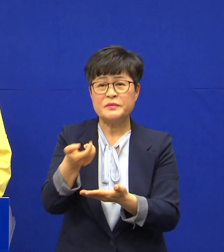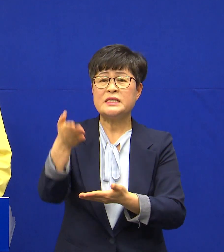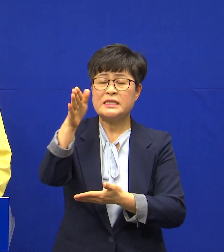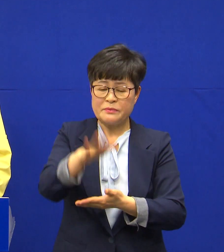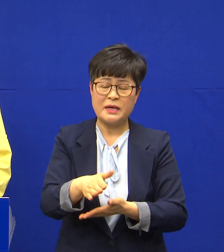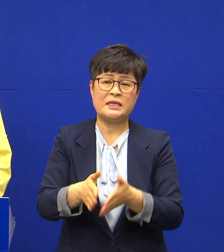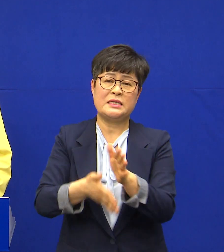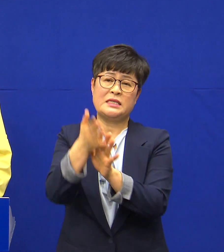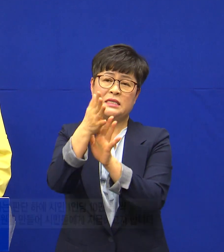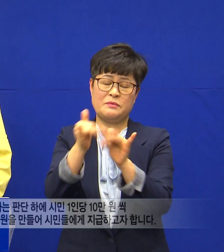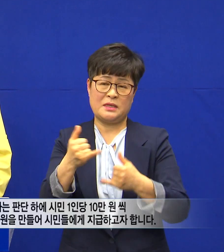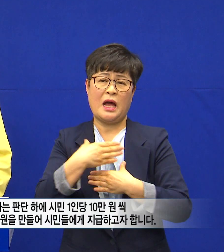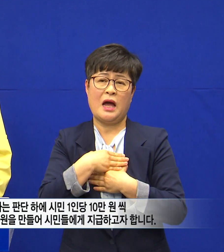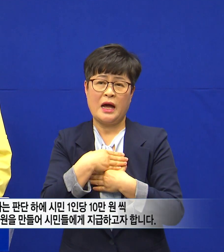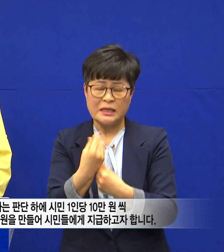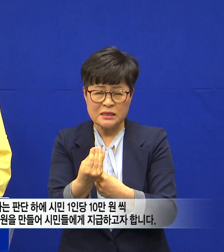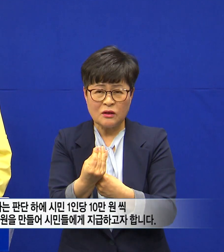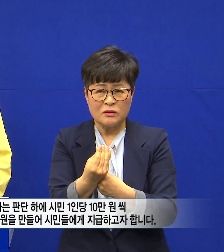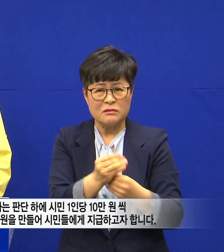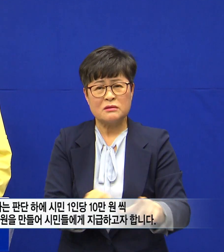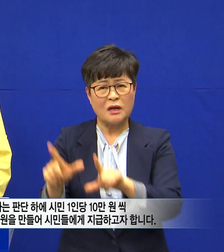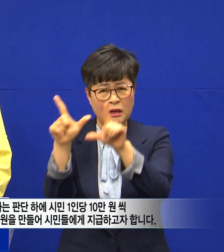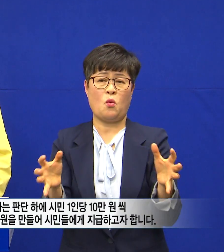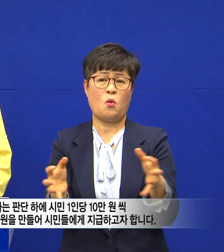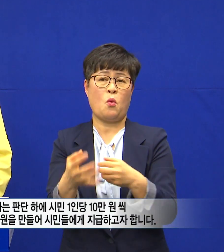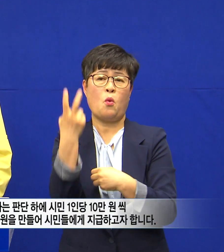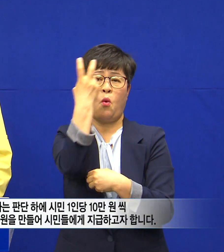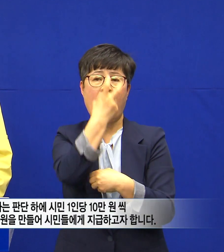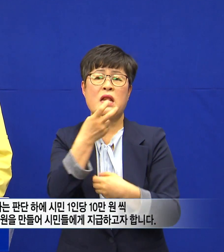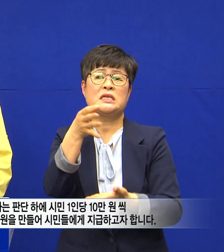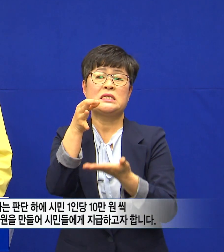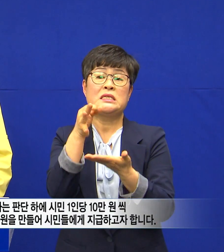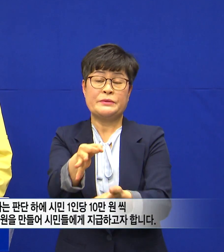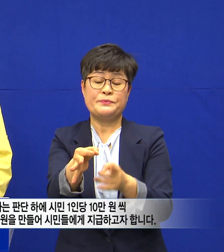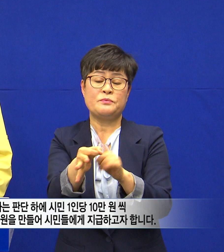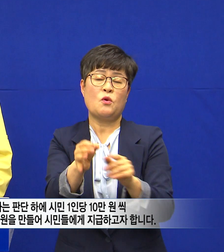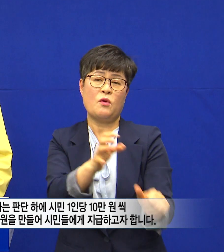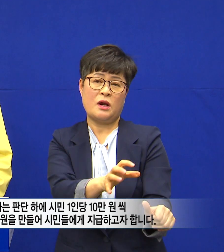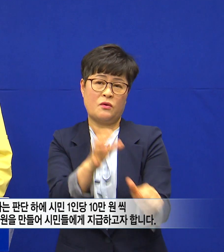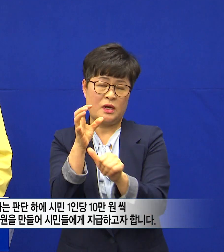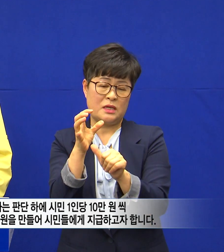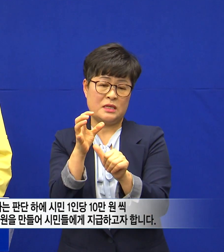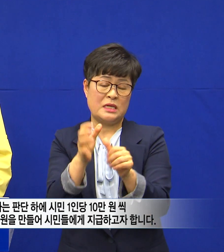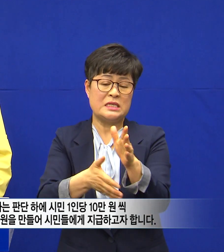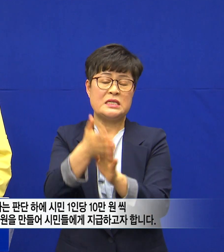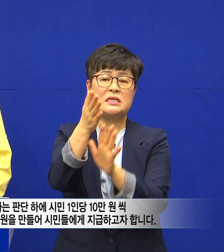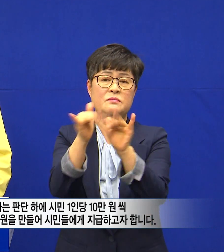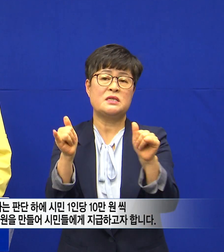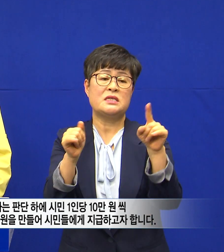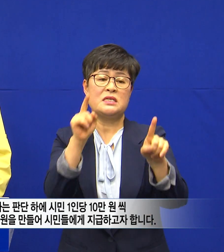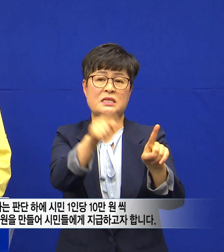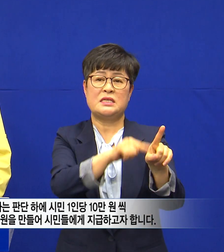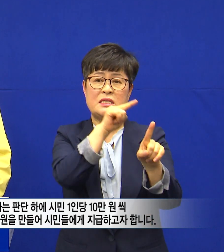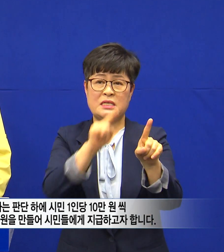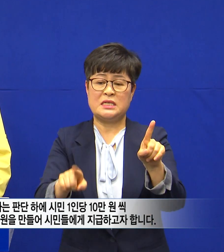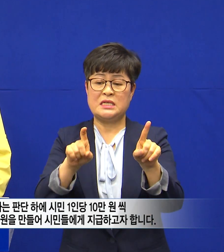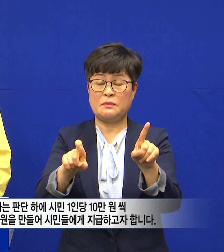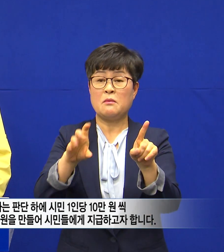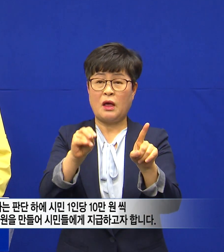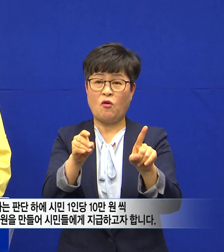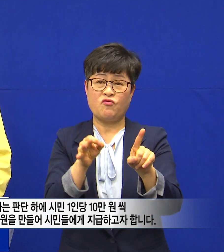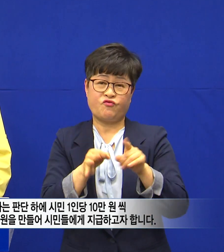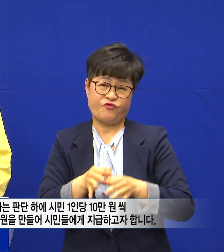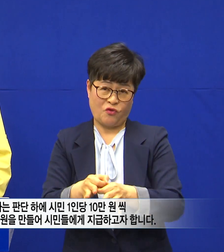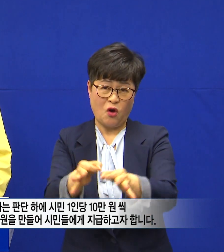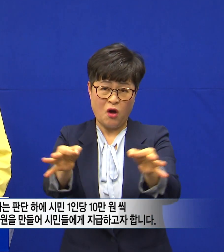시민의 안전과 성기가 최우선이라는 판단하에 1인당 시민 1인당 10만원씩 드리는 수원 0